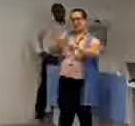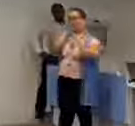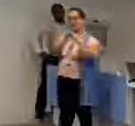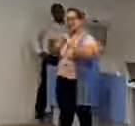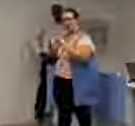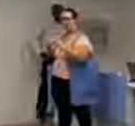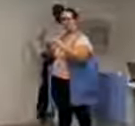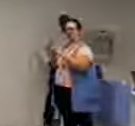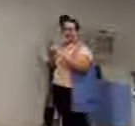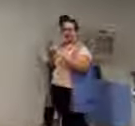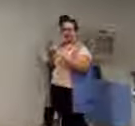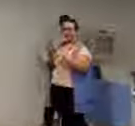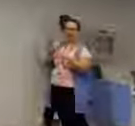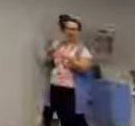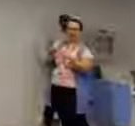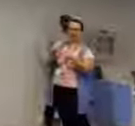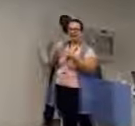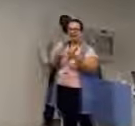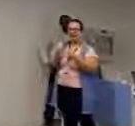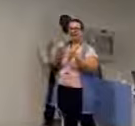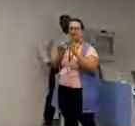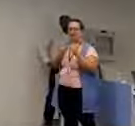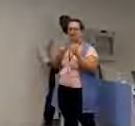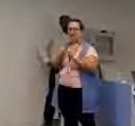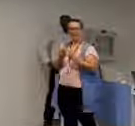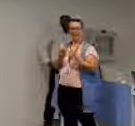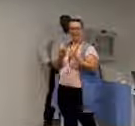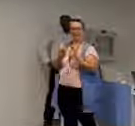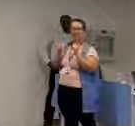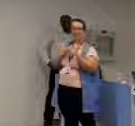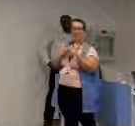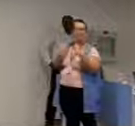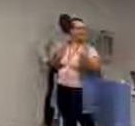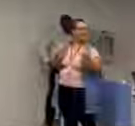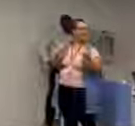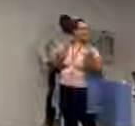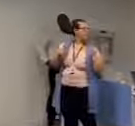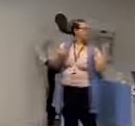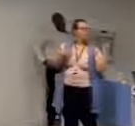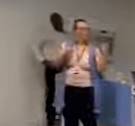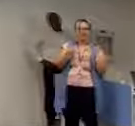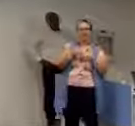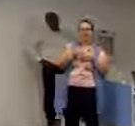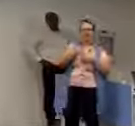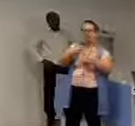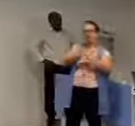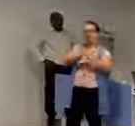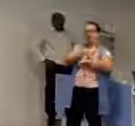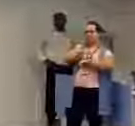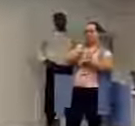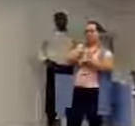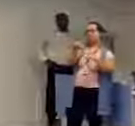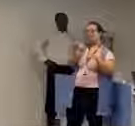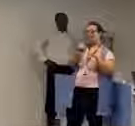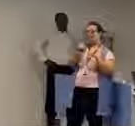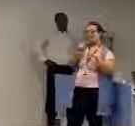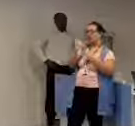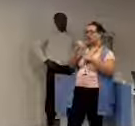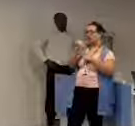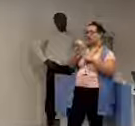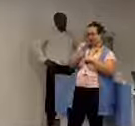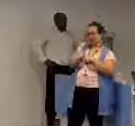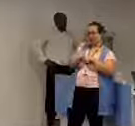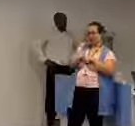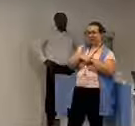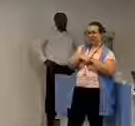pouco de recreação, estamos com a família, estamos dormindo, que a gente já dormiu, né? A máquina, ela pode continuar trabalhando. Vocês sabiam